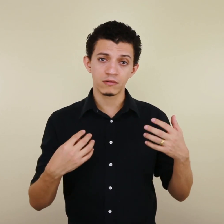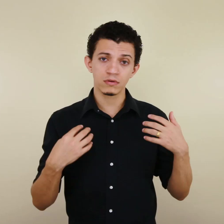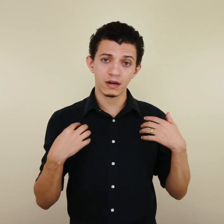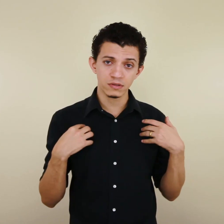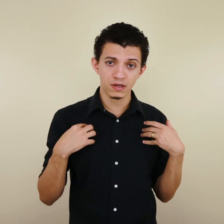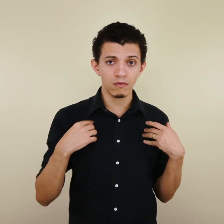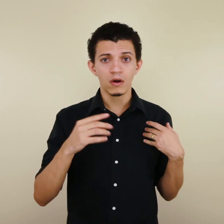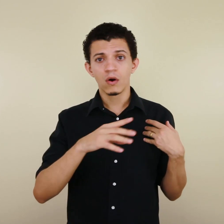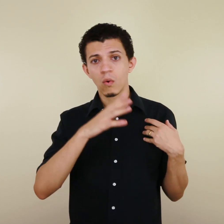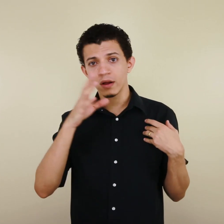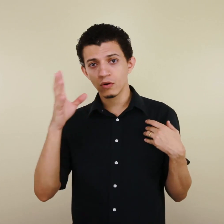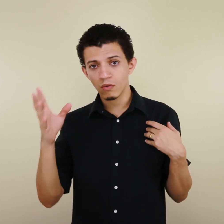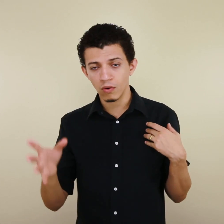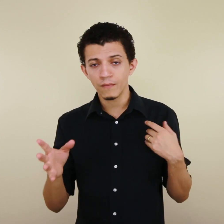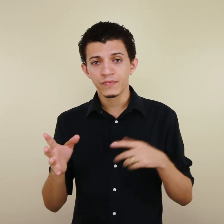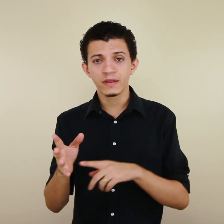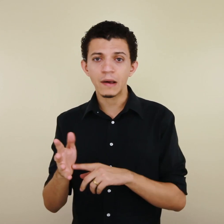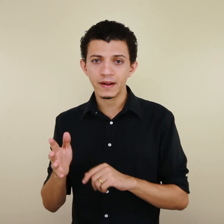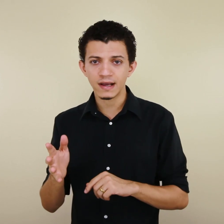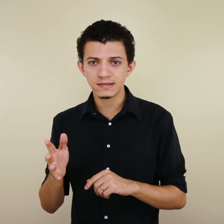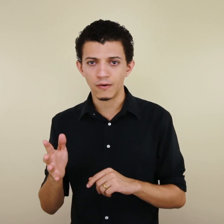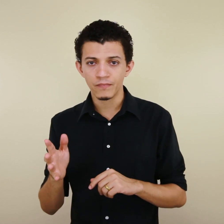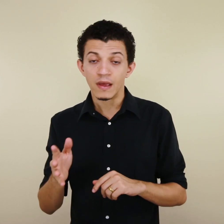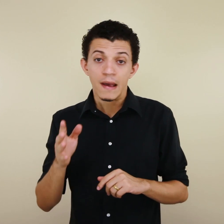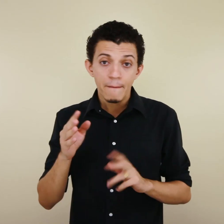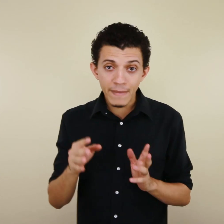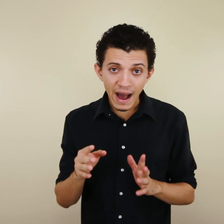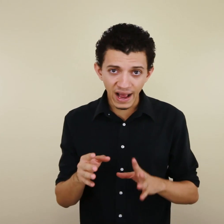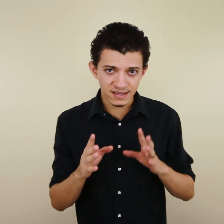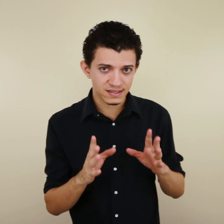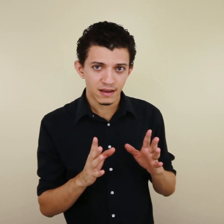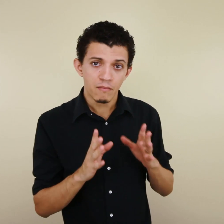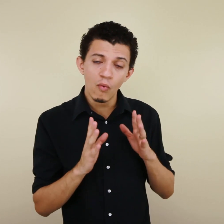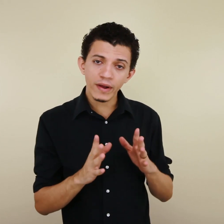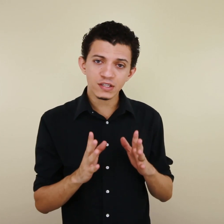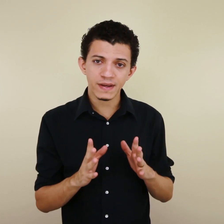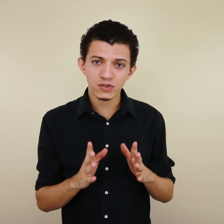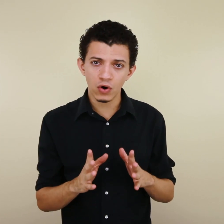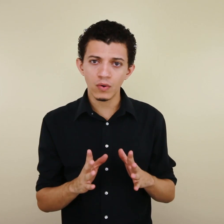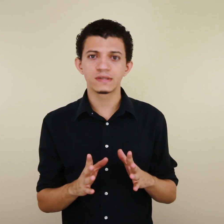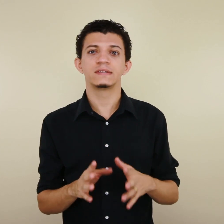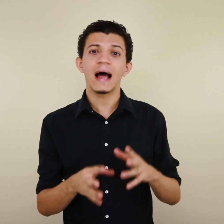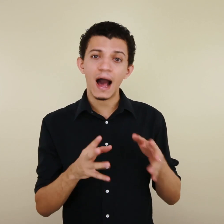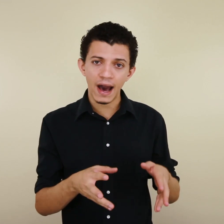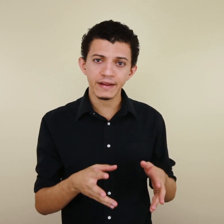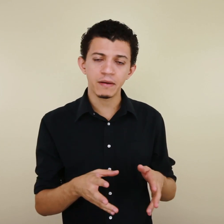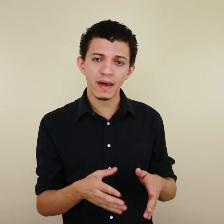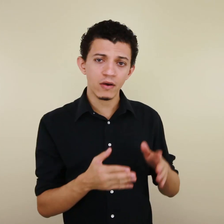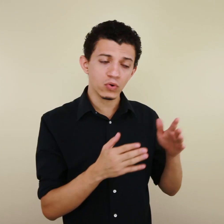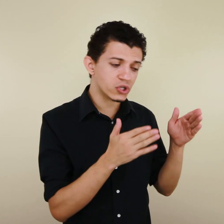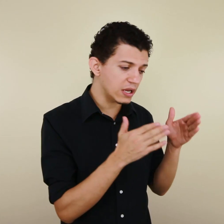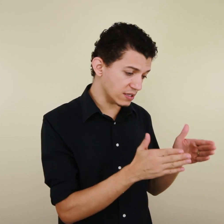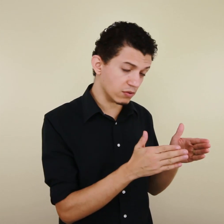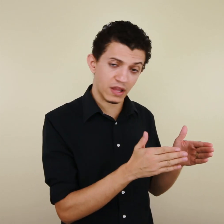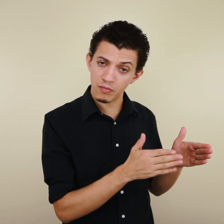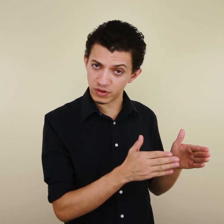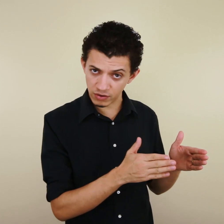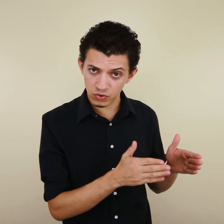com tradução quanto com interpretação. Mas muitas pessoas da área também utilizam o termo